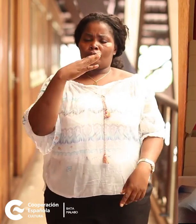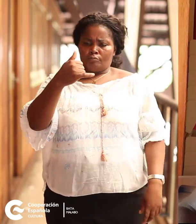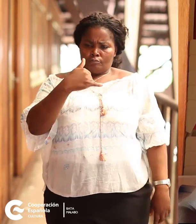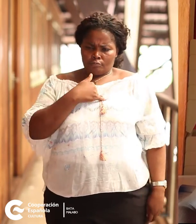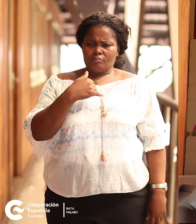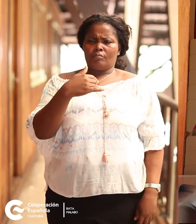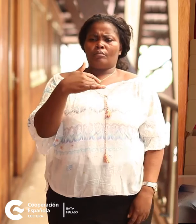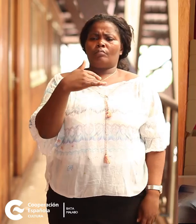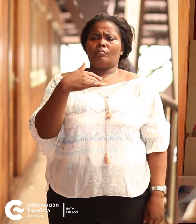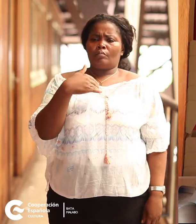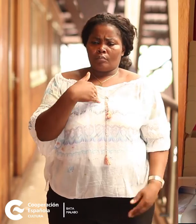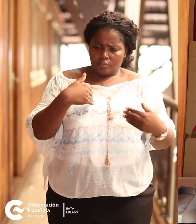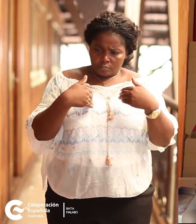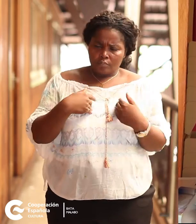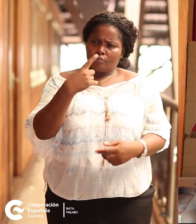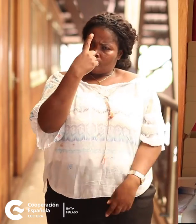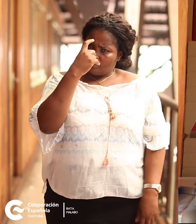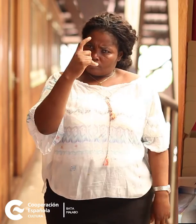"Yo tengo un sueño".